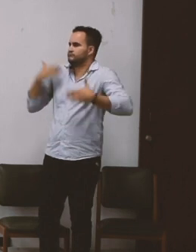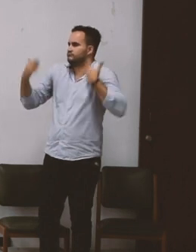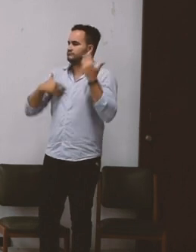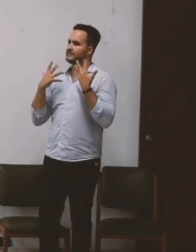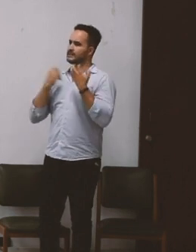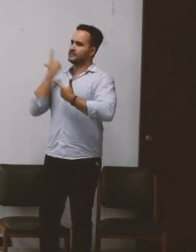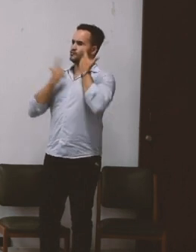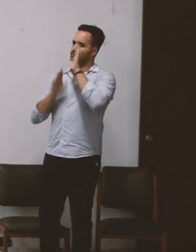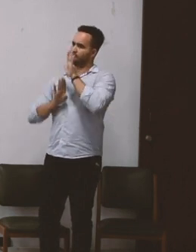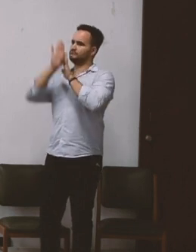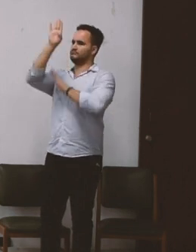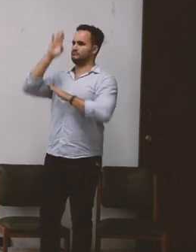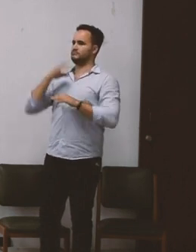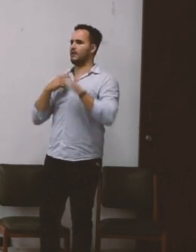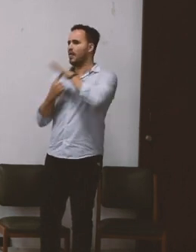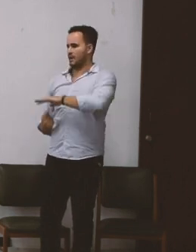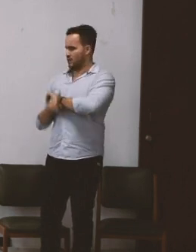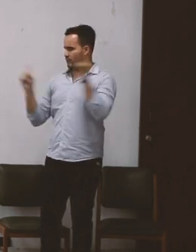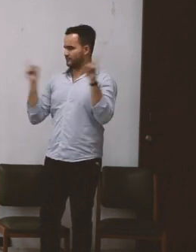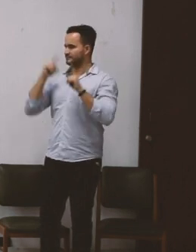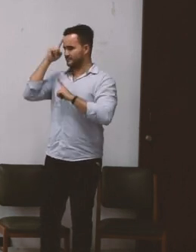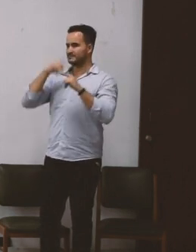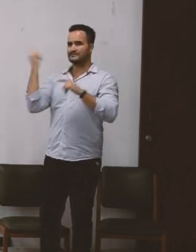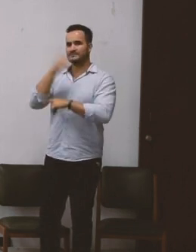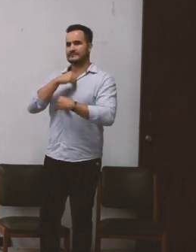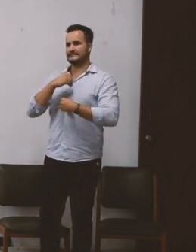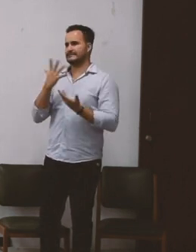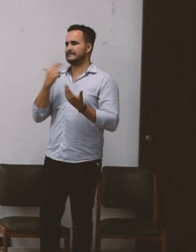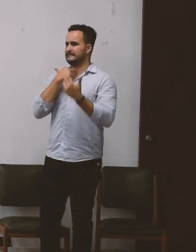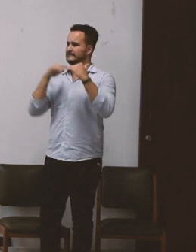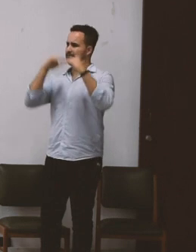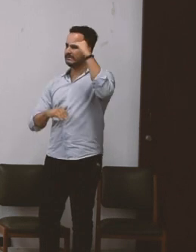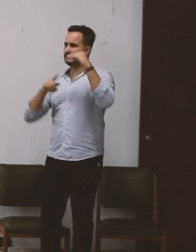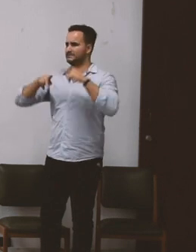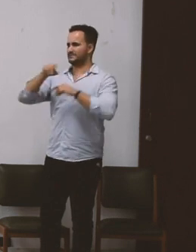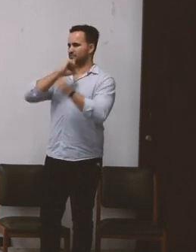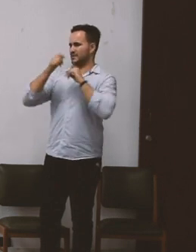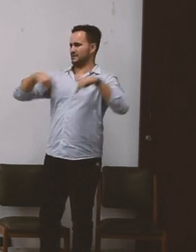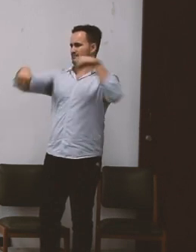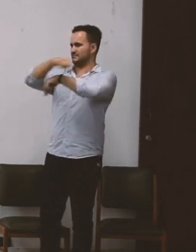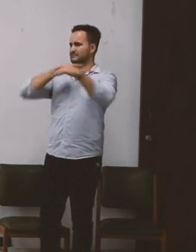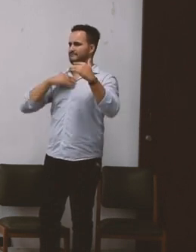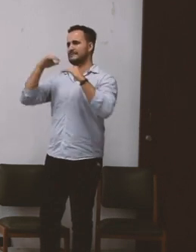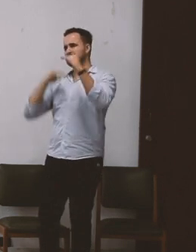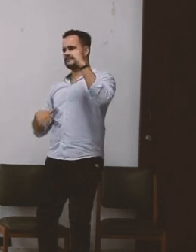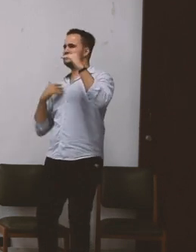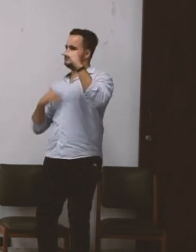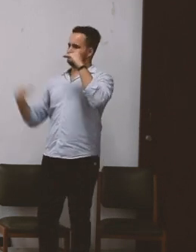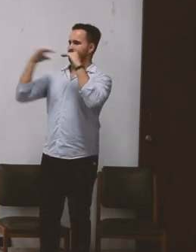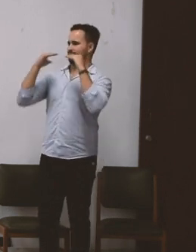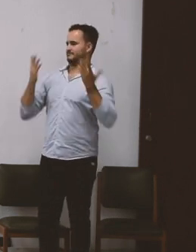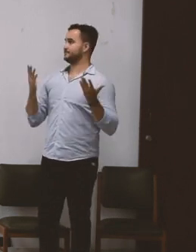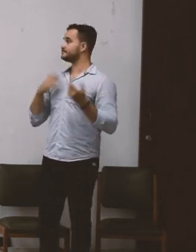superación y la positividad frente a la desigualdad social. Y bueno, esta primera parte igual la abro con una cita